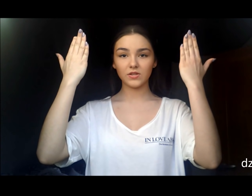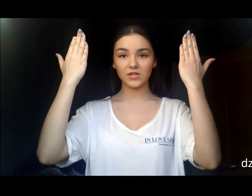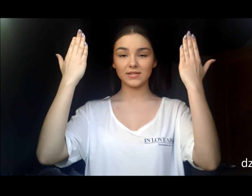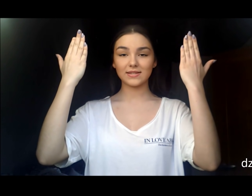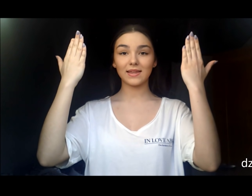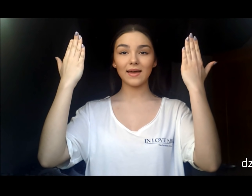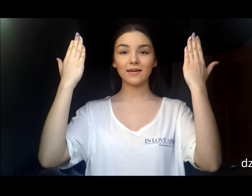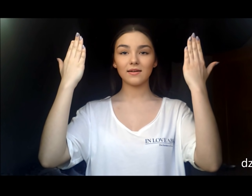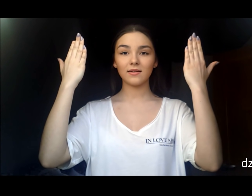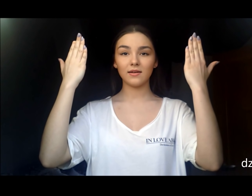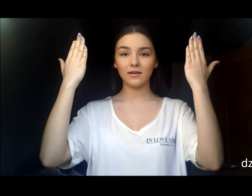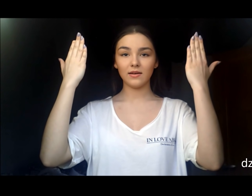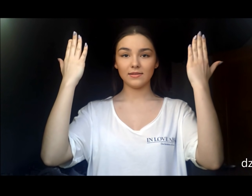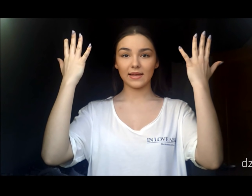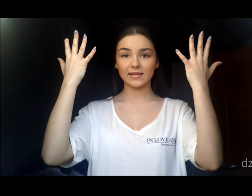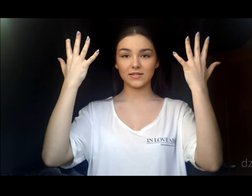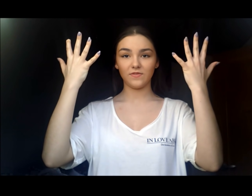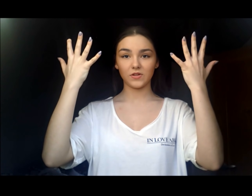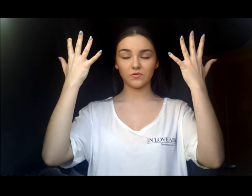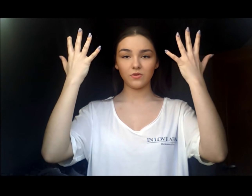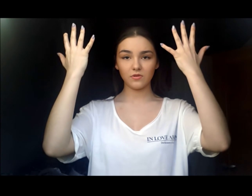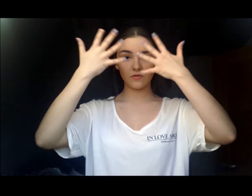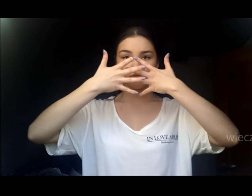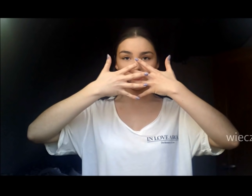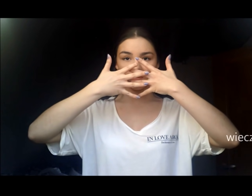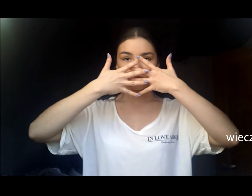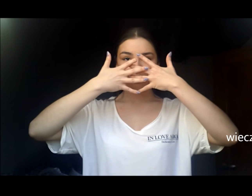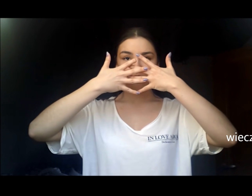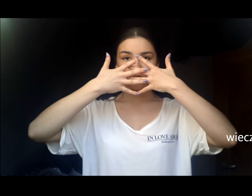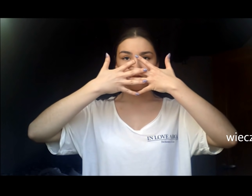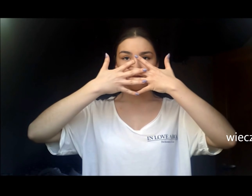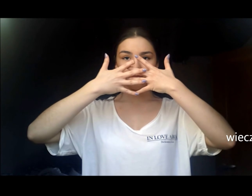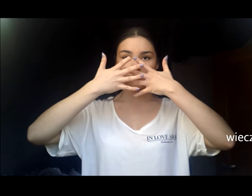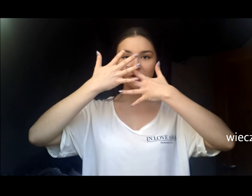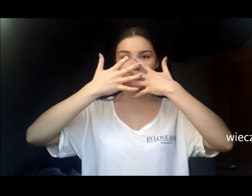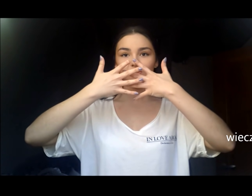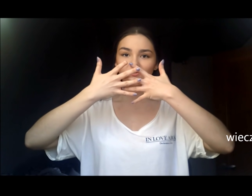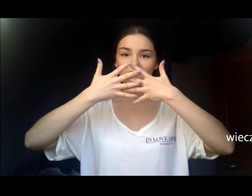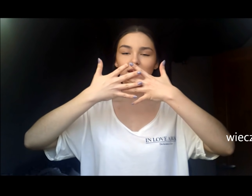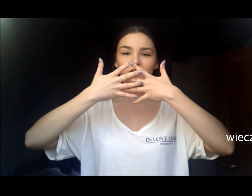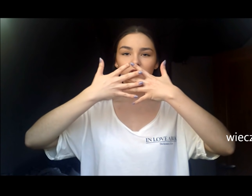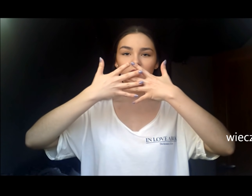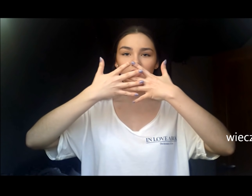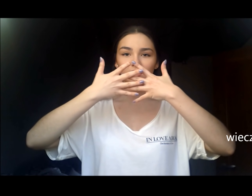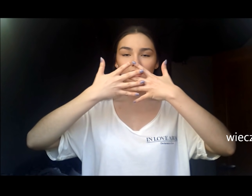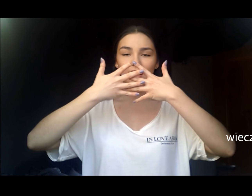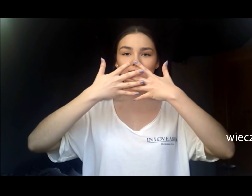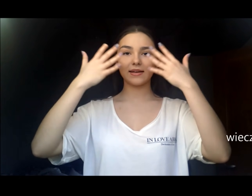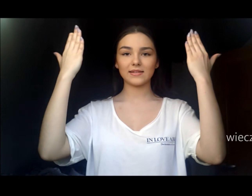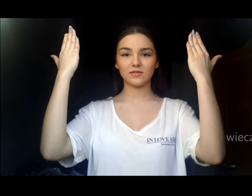Dzień jest tak. Tak jest wieczór. Bo jeszcze coś widać. A tak jest